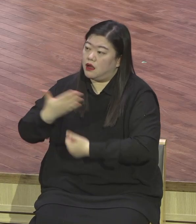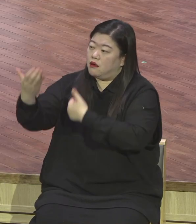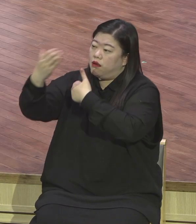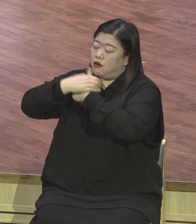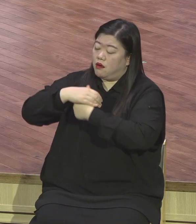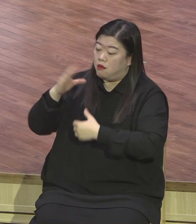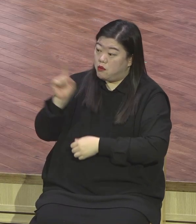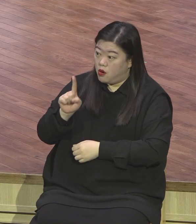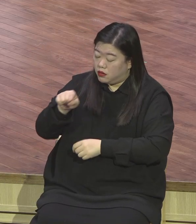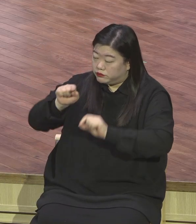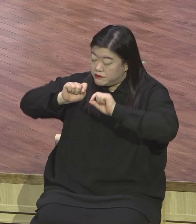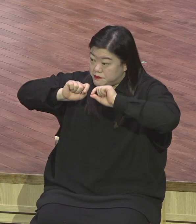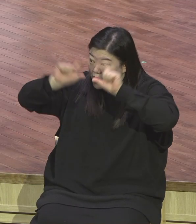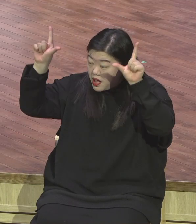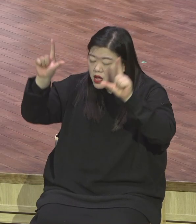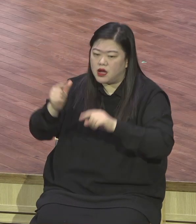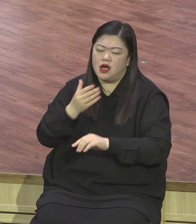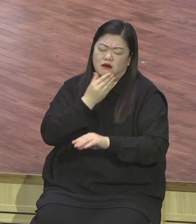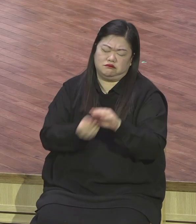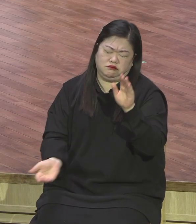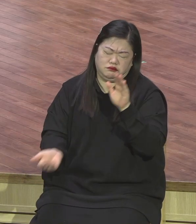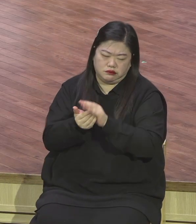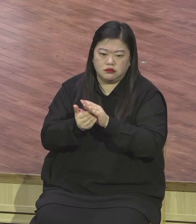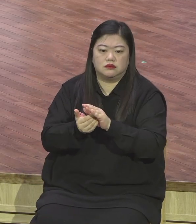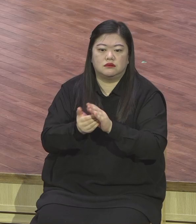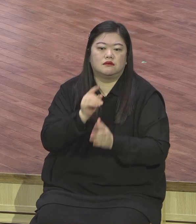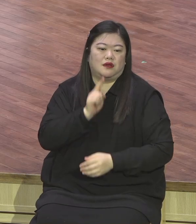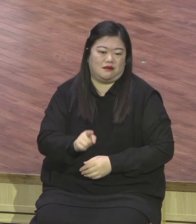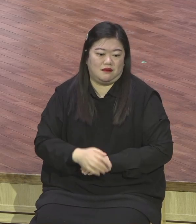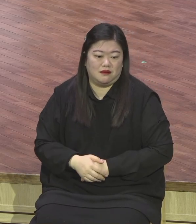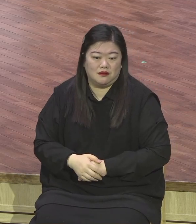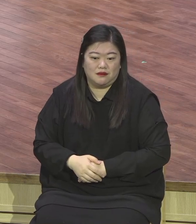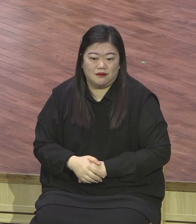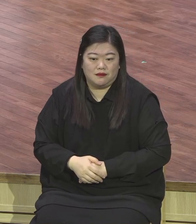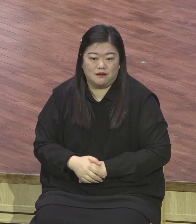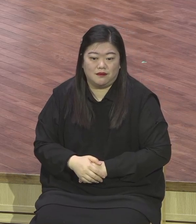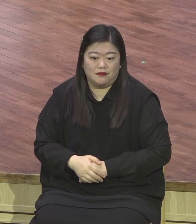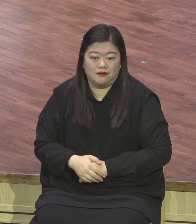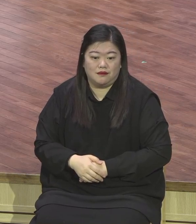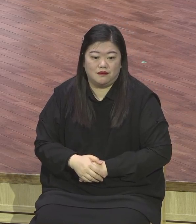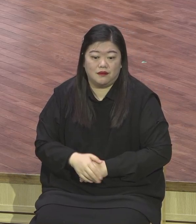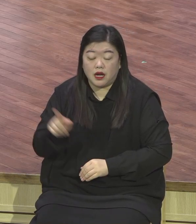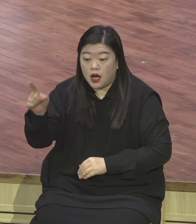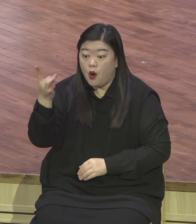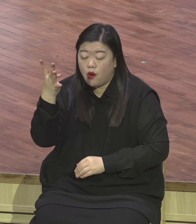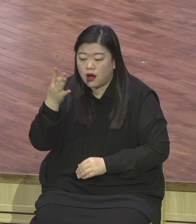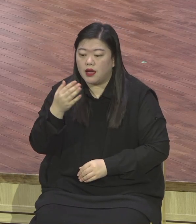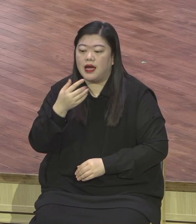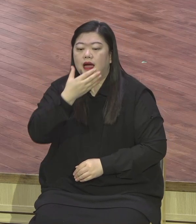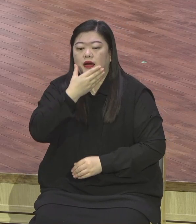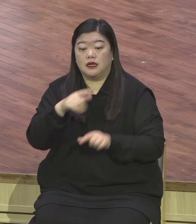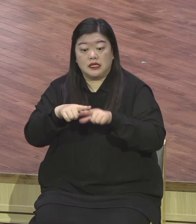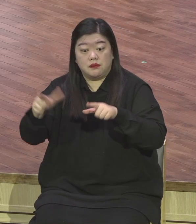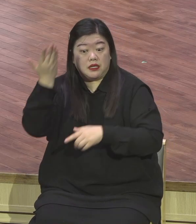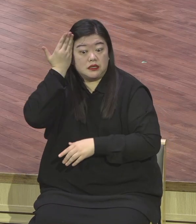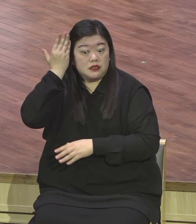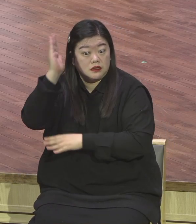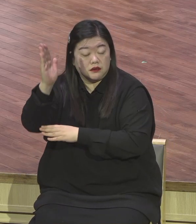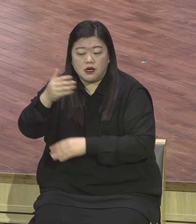날인 것이다 이 유명한 사람 이를 말했다니까 하나님이 그렇습니다